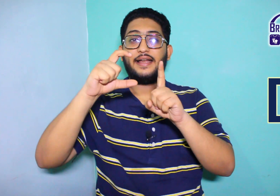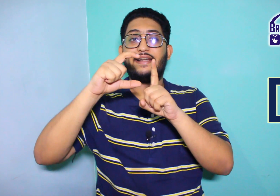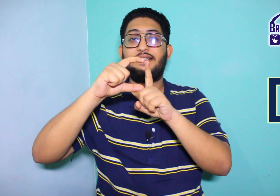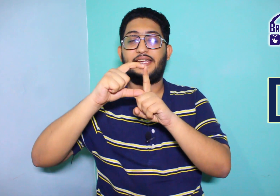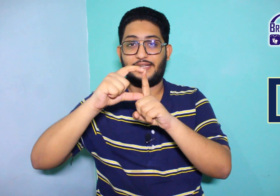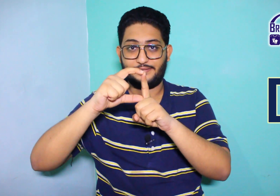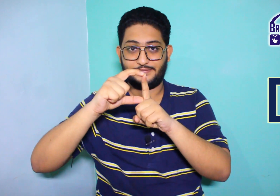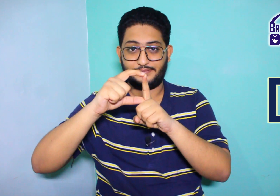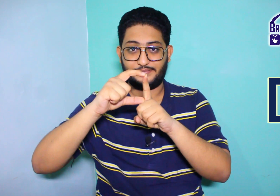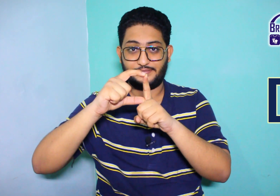डी